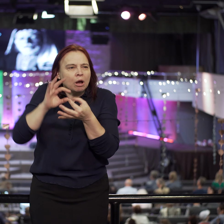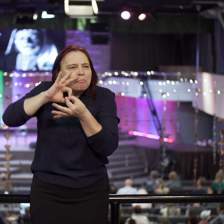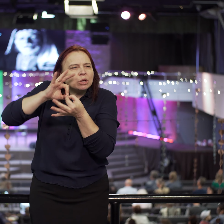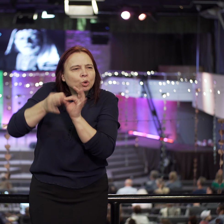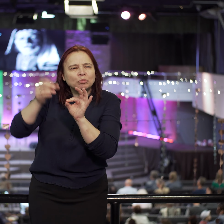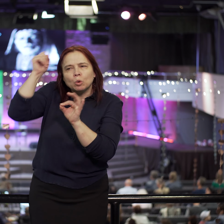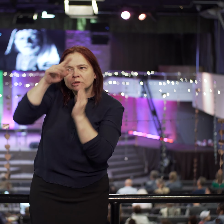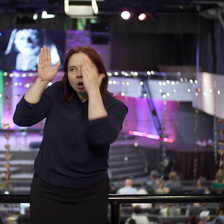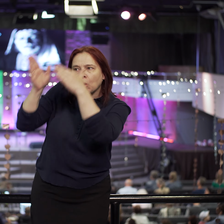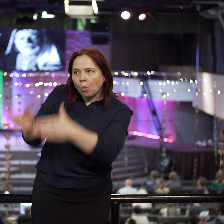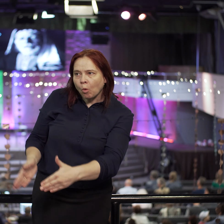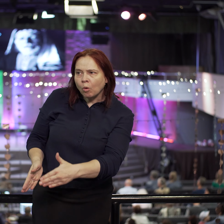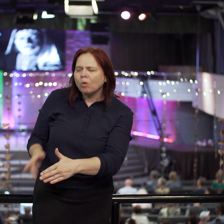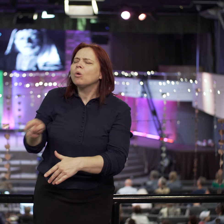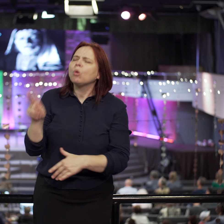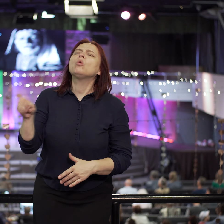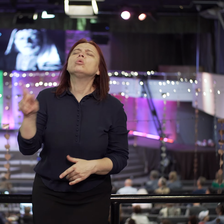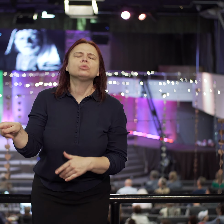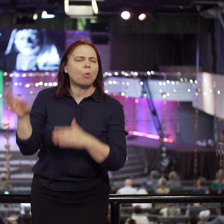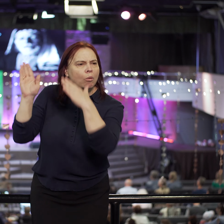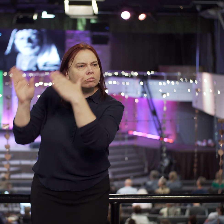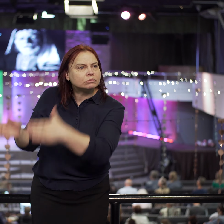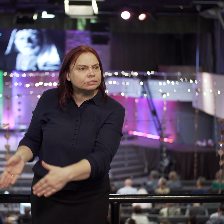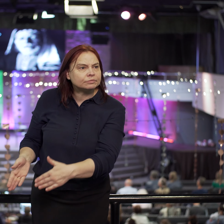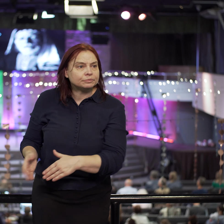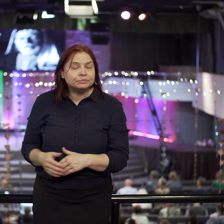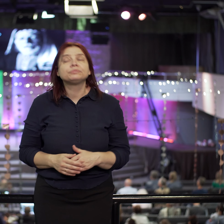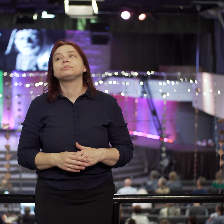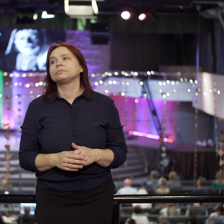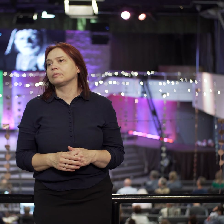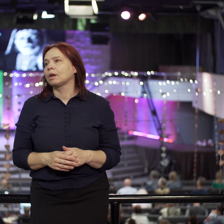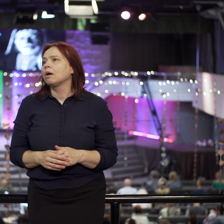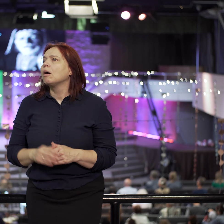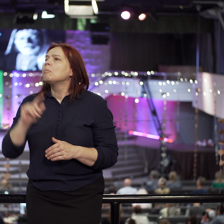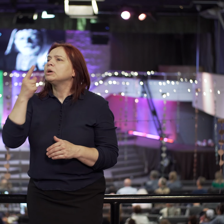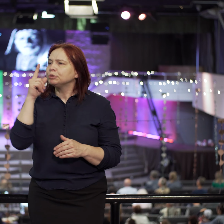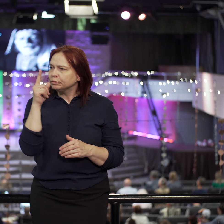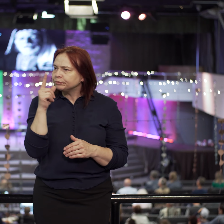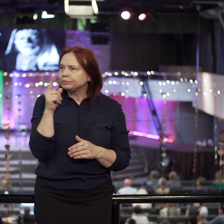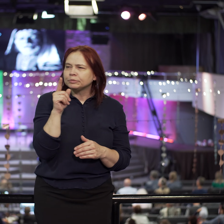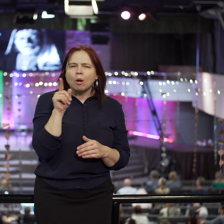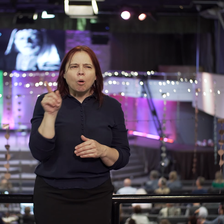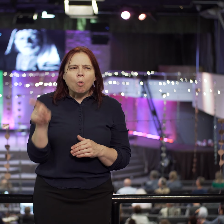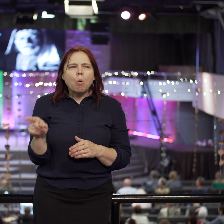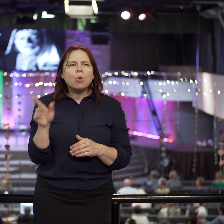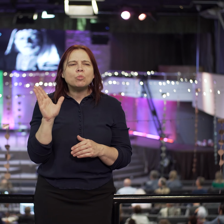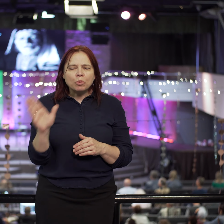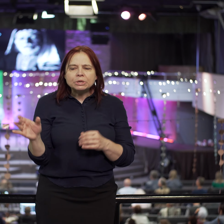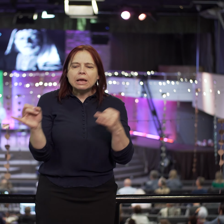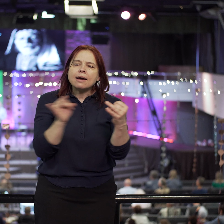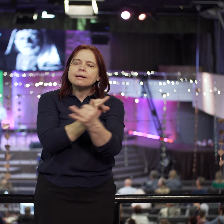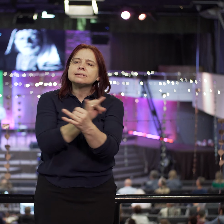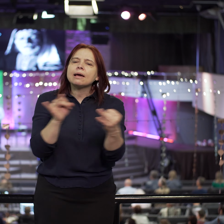это возможно, узнали, кто такой был Никодим. Потому что он будет вести